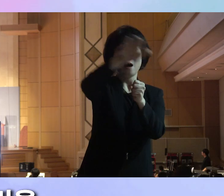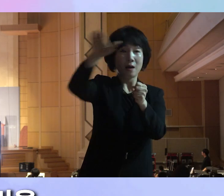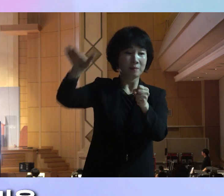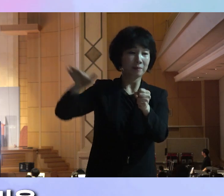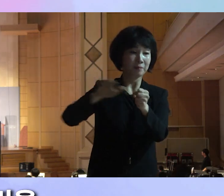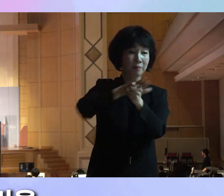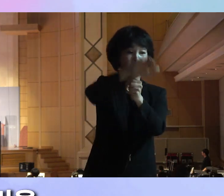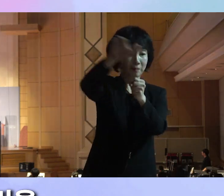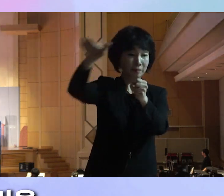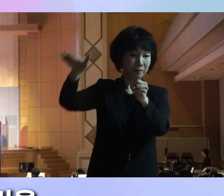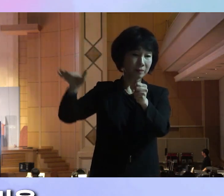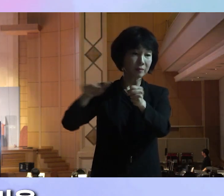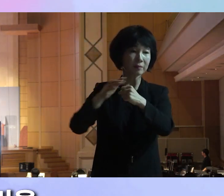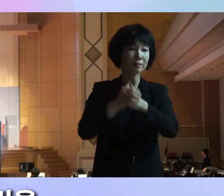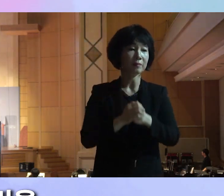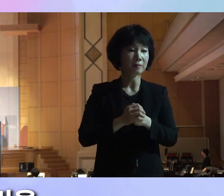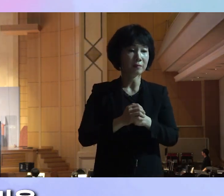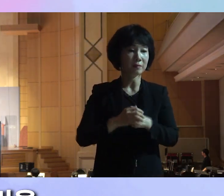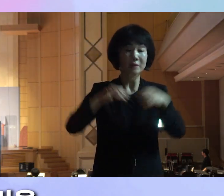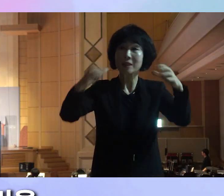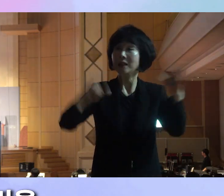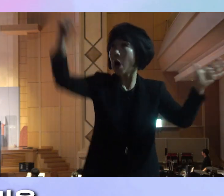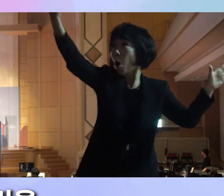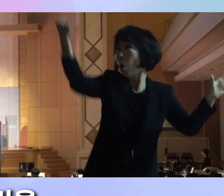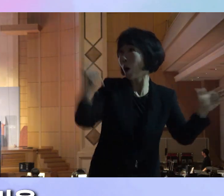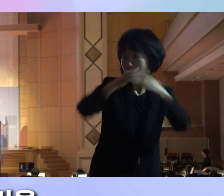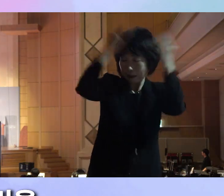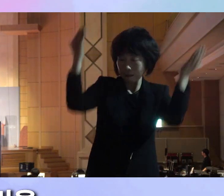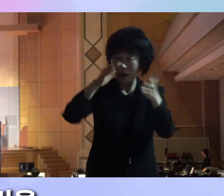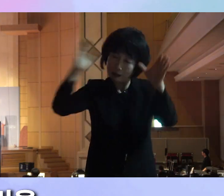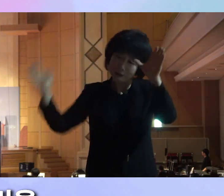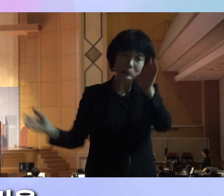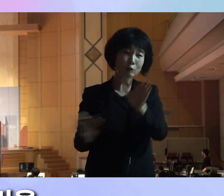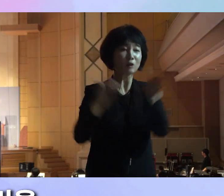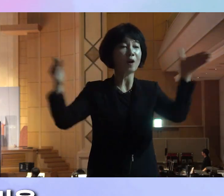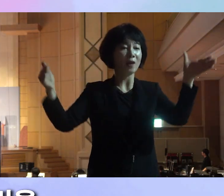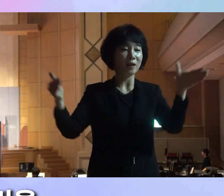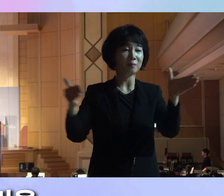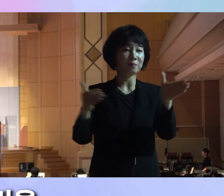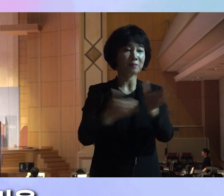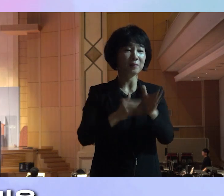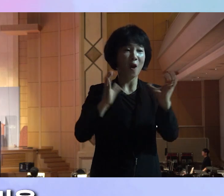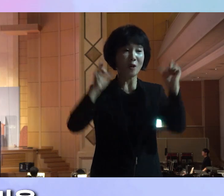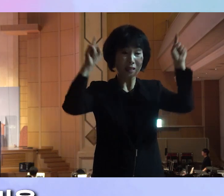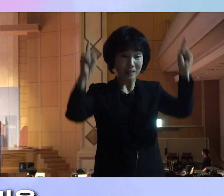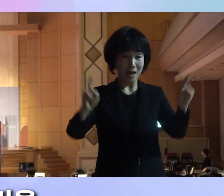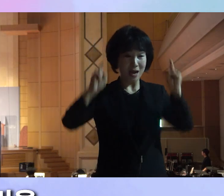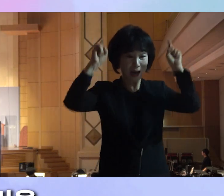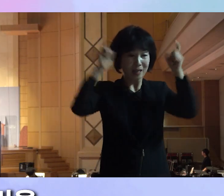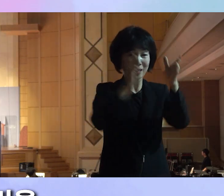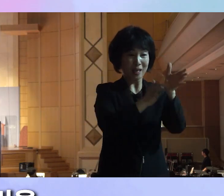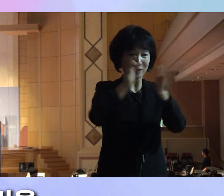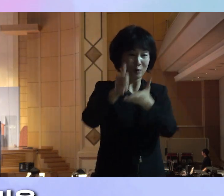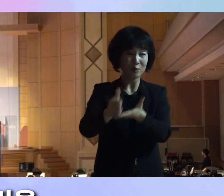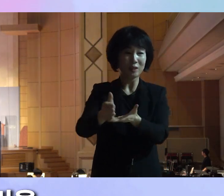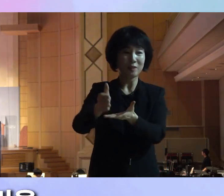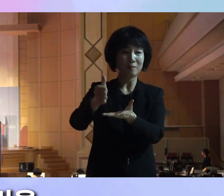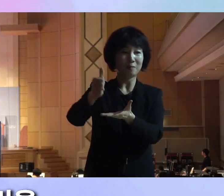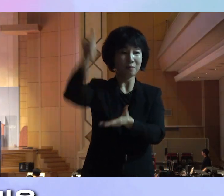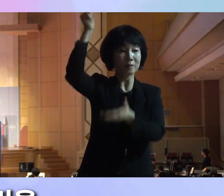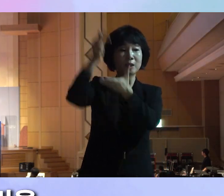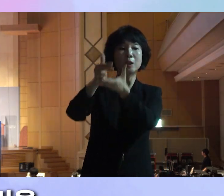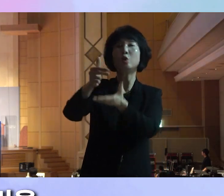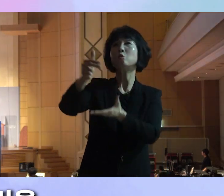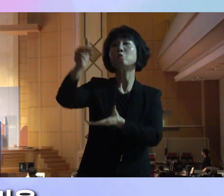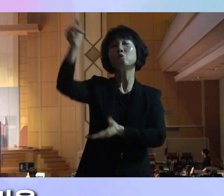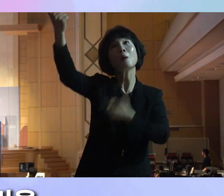하나님 아버지 뜻 이 땅에 이루셨네 다시 오실 어린 양 주 마라나타 주님